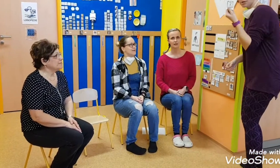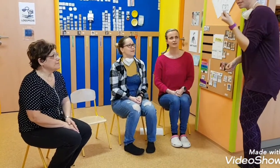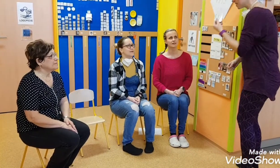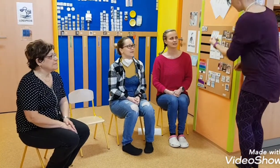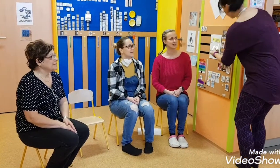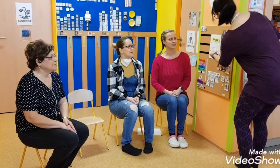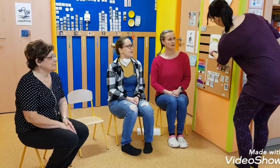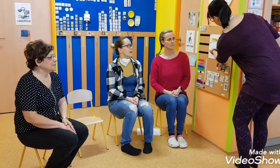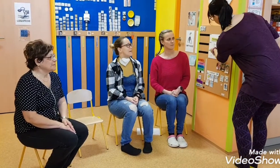Březen.